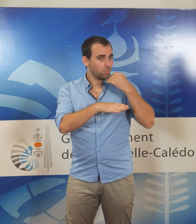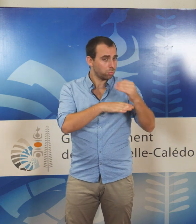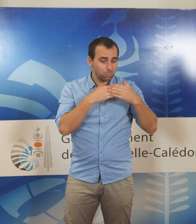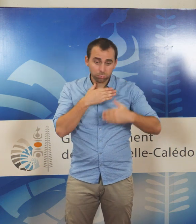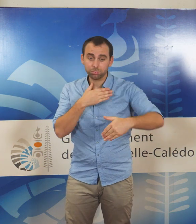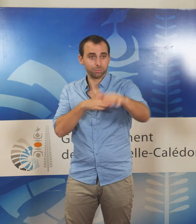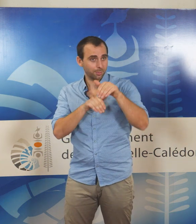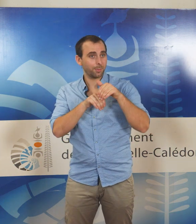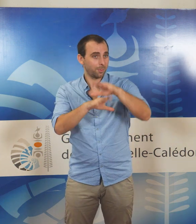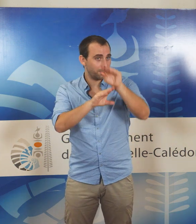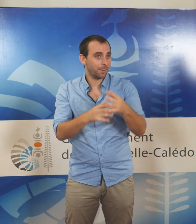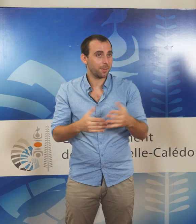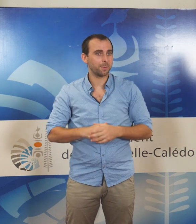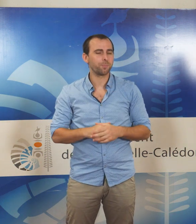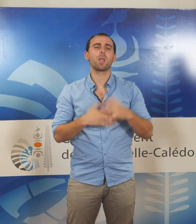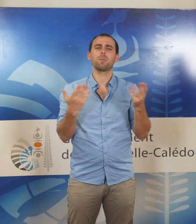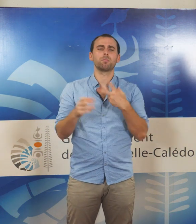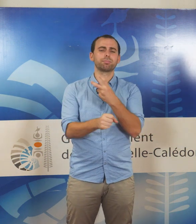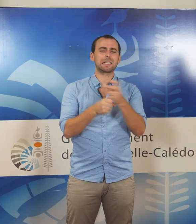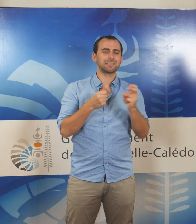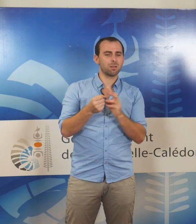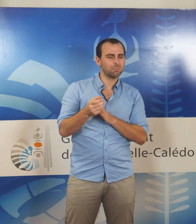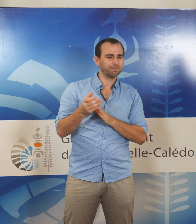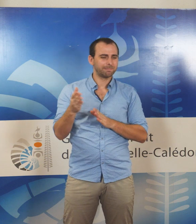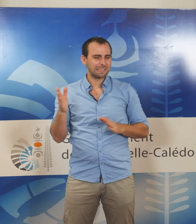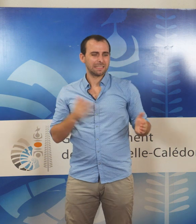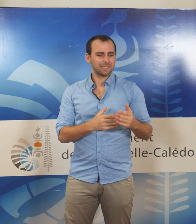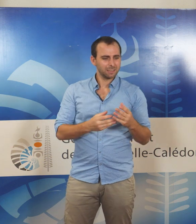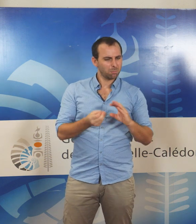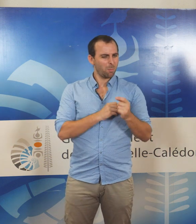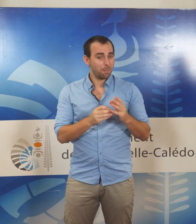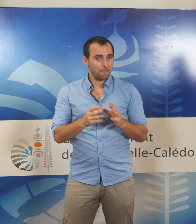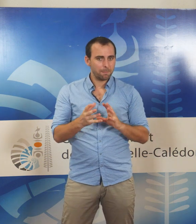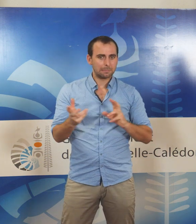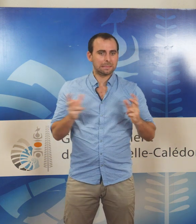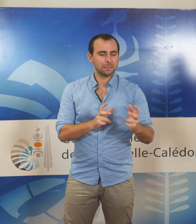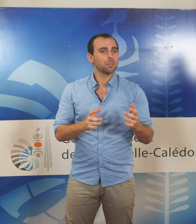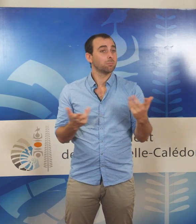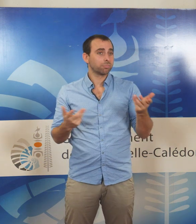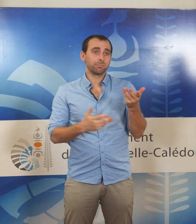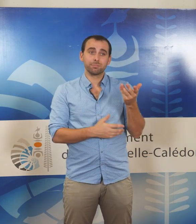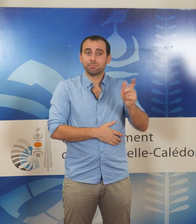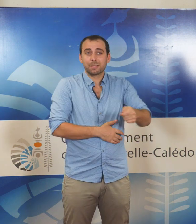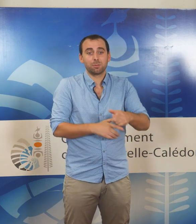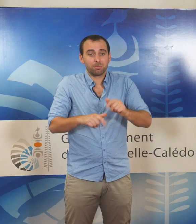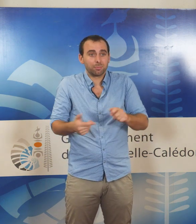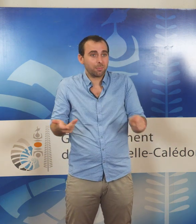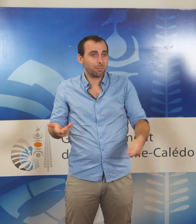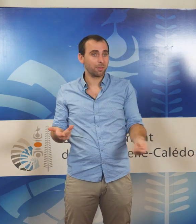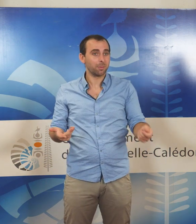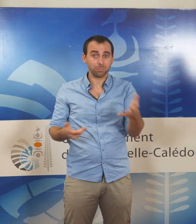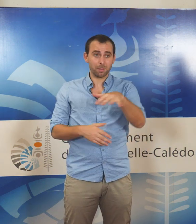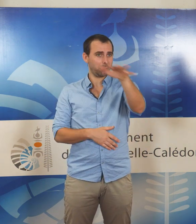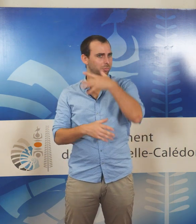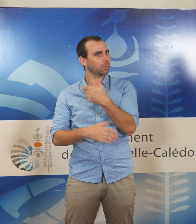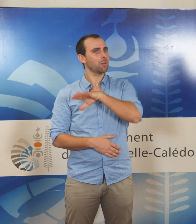Ensuite, sur des risques de dérapage, je crois que chacun doit avoir la responsabilité. On est devant un moment... particulièrement grave, où